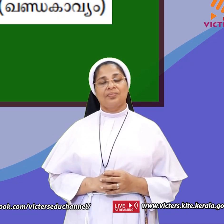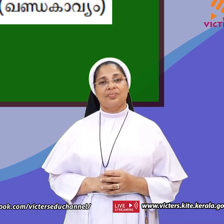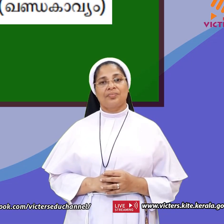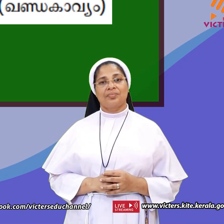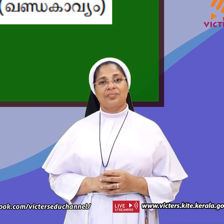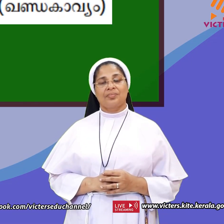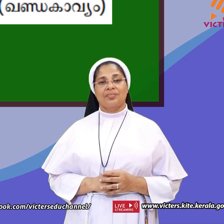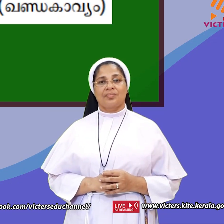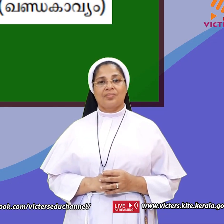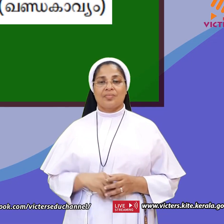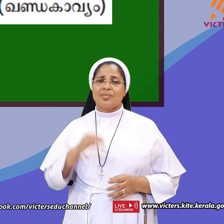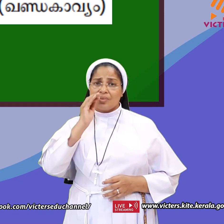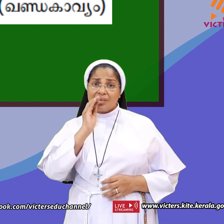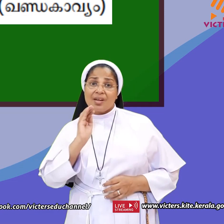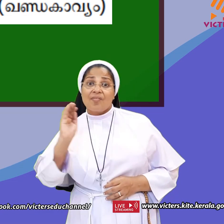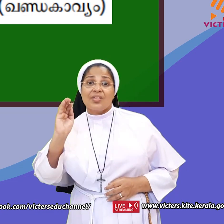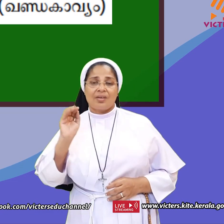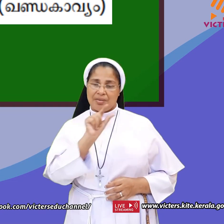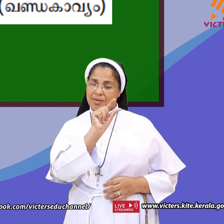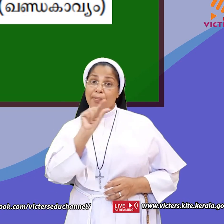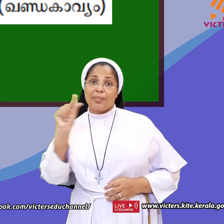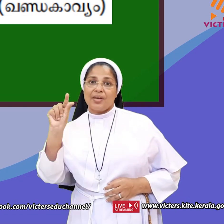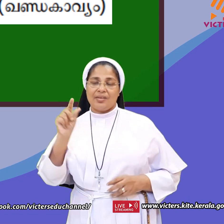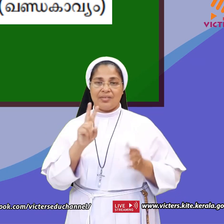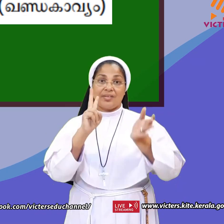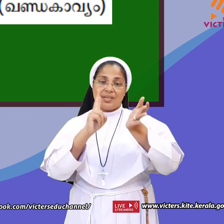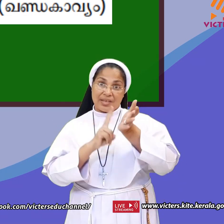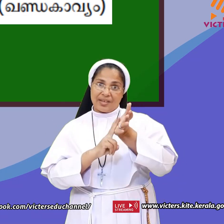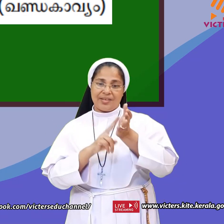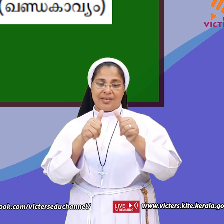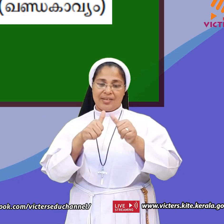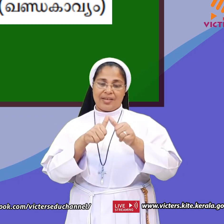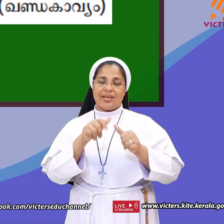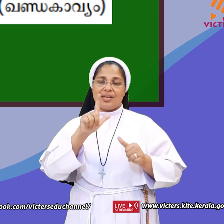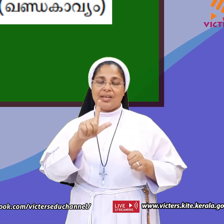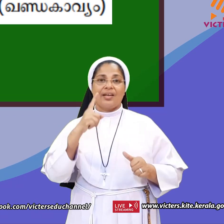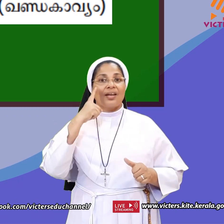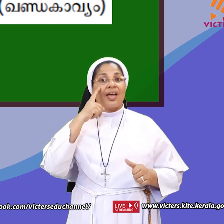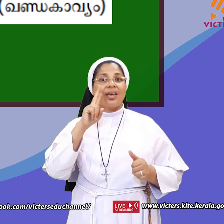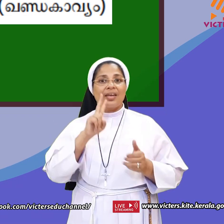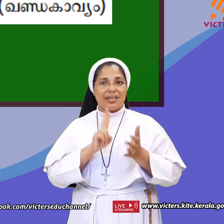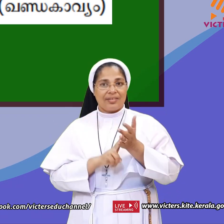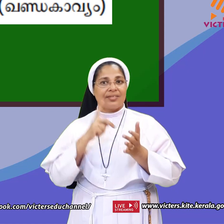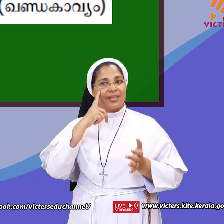നളിനി എന്ന ഖണ്ഡകാവ്യത്തിലെ ഒരു ഭാഗമാണിത്.